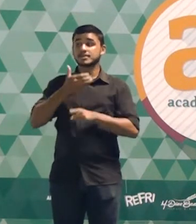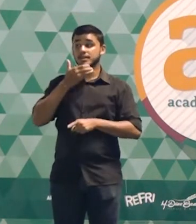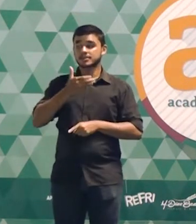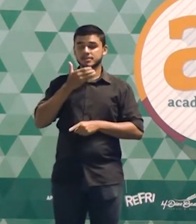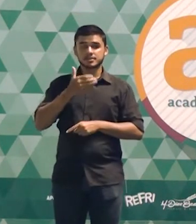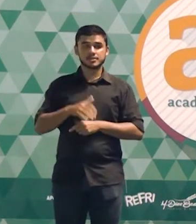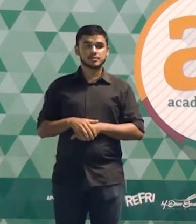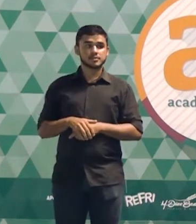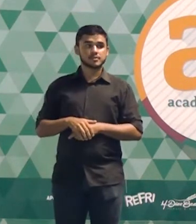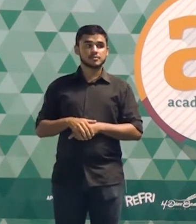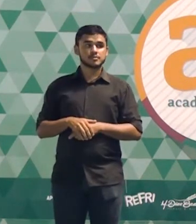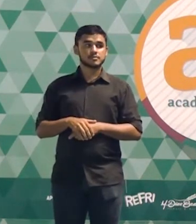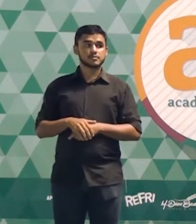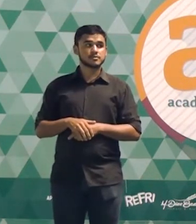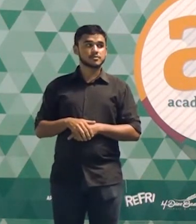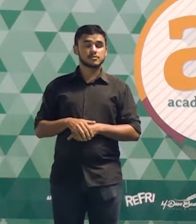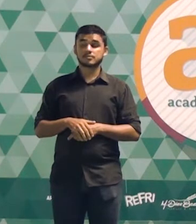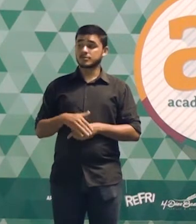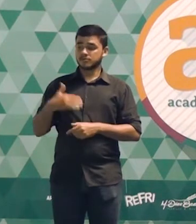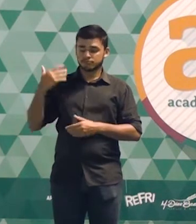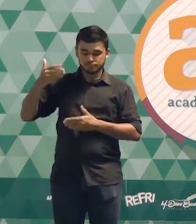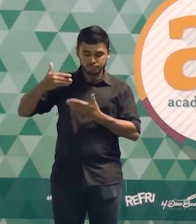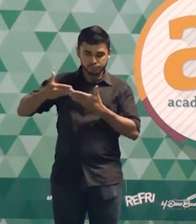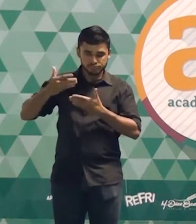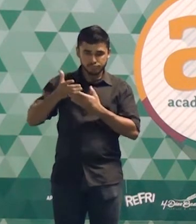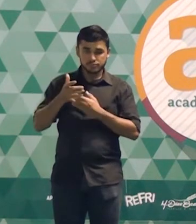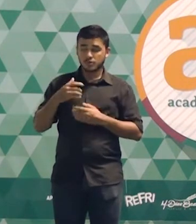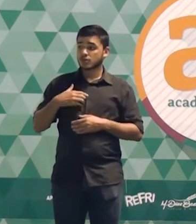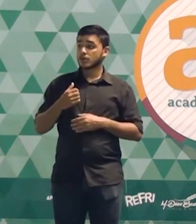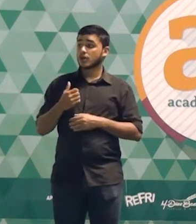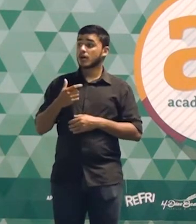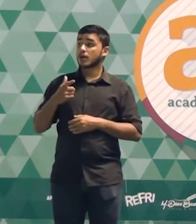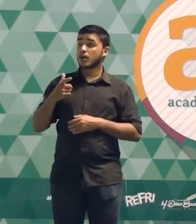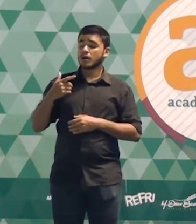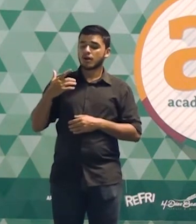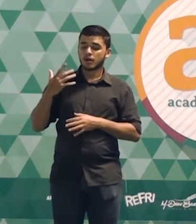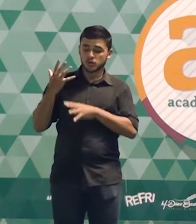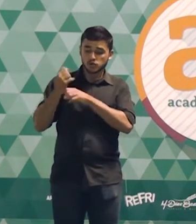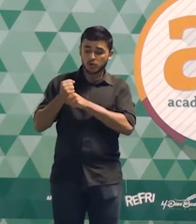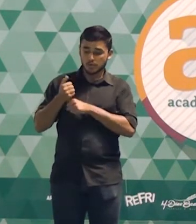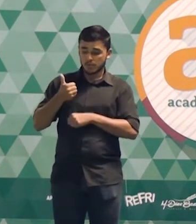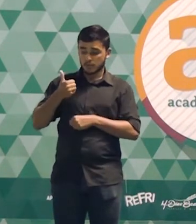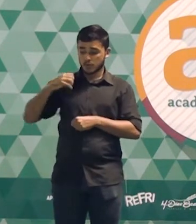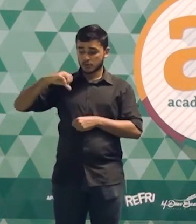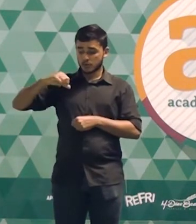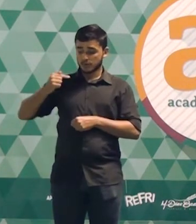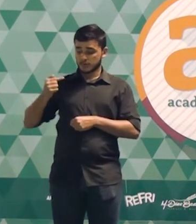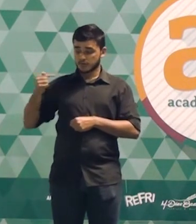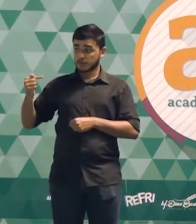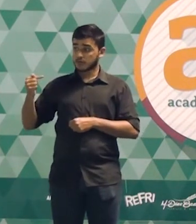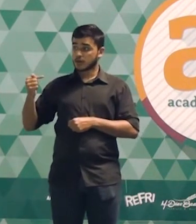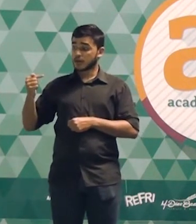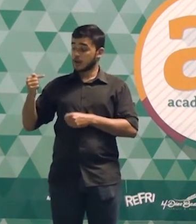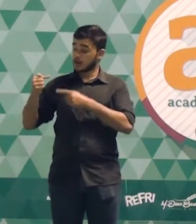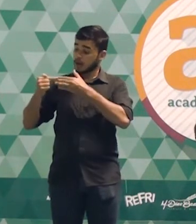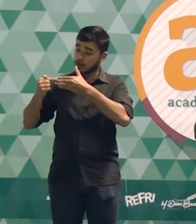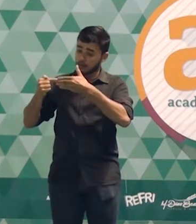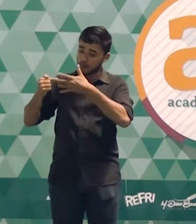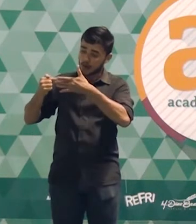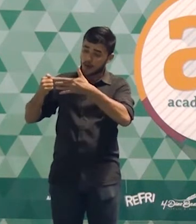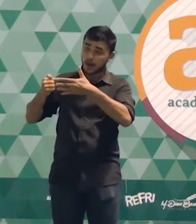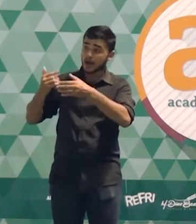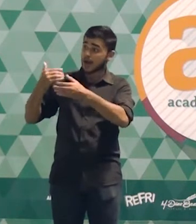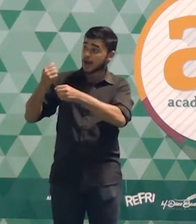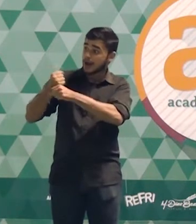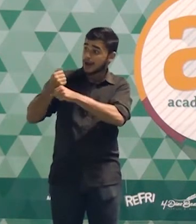as contas. Este ano estamos lembrando o nome de Clarice Lispector pelos 40 anos de